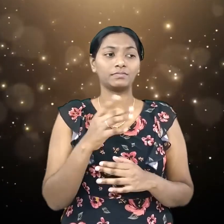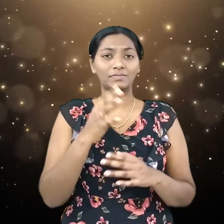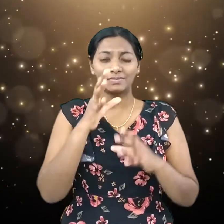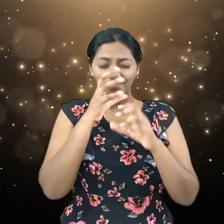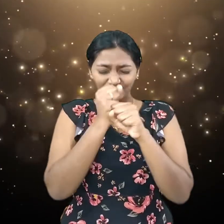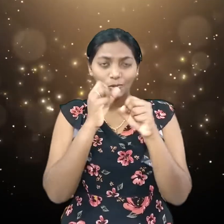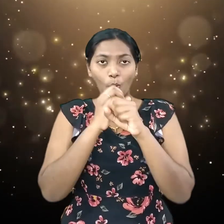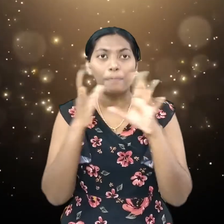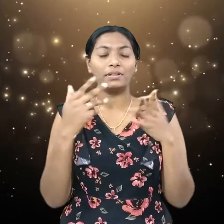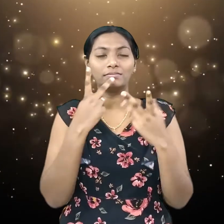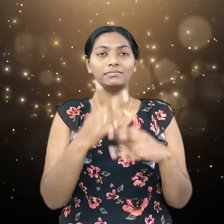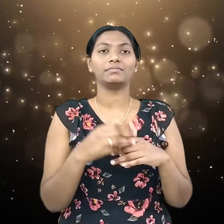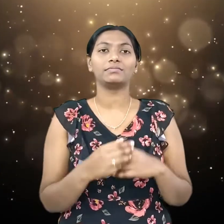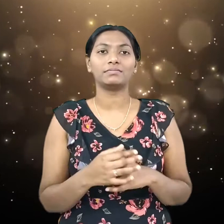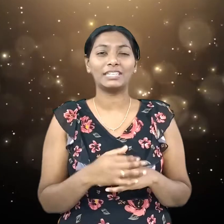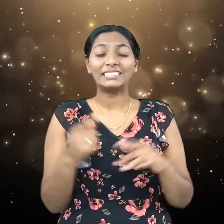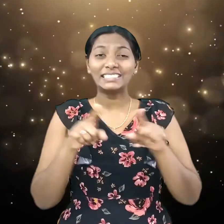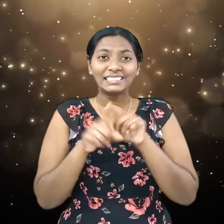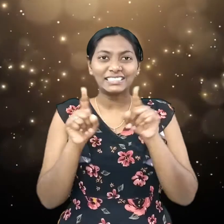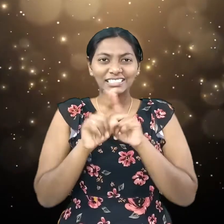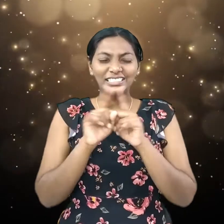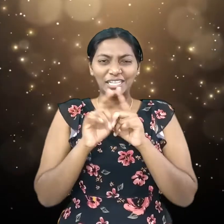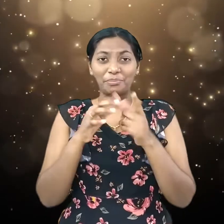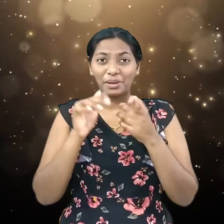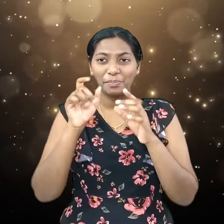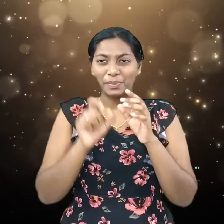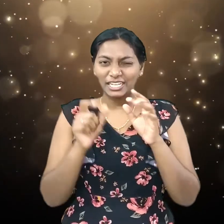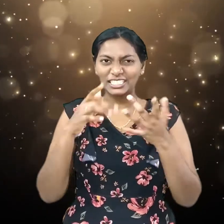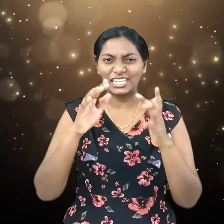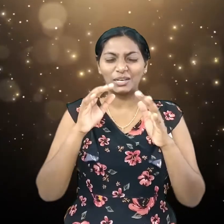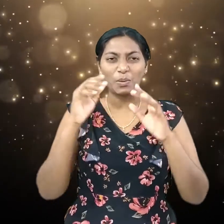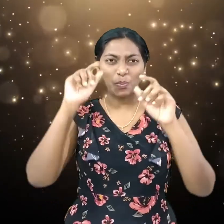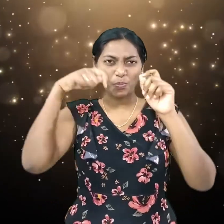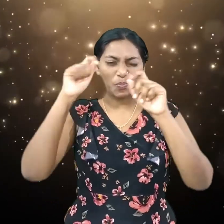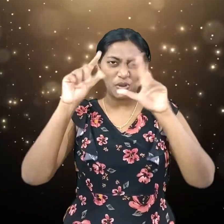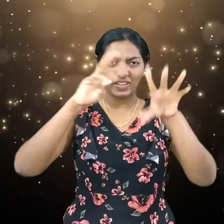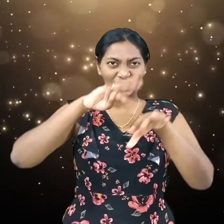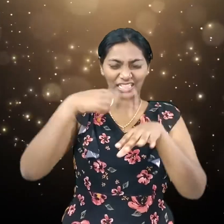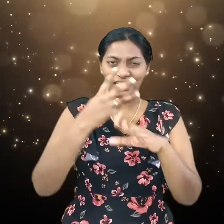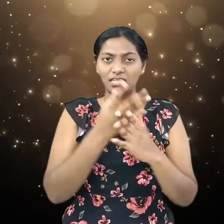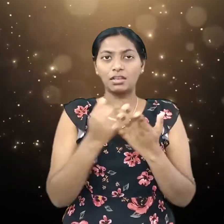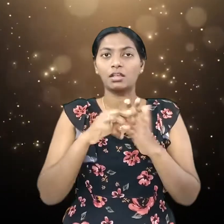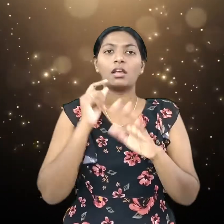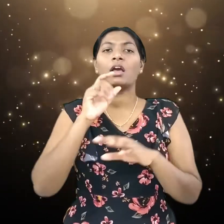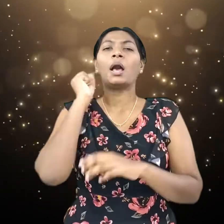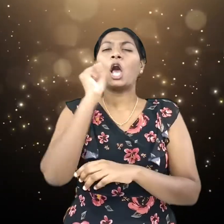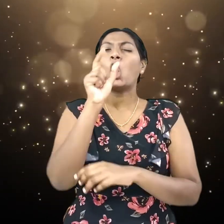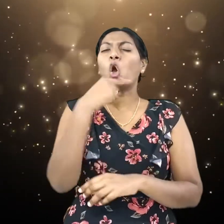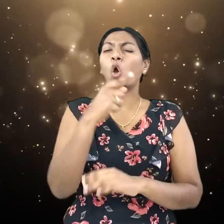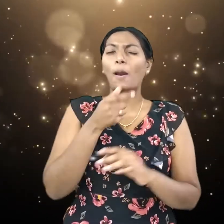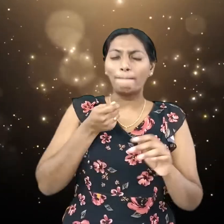लग जाए तो पिक्चर देखेगा कौन। तो ये वापस गया नौ पे, यहां चलो। तो दस से हमने कौन सा शब्द उठाया? अब। क्या उठाया?